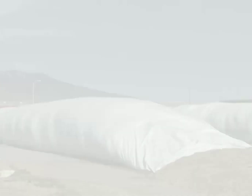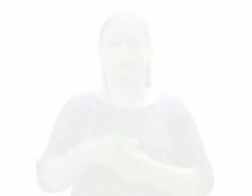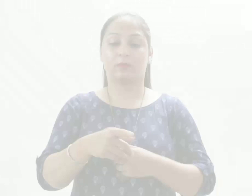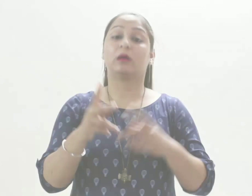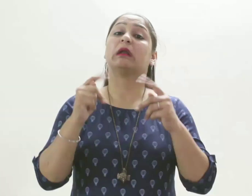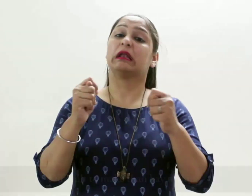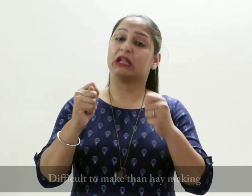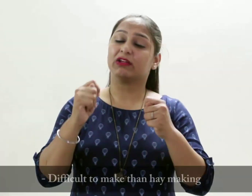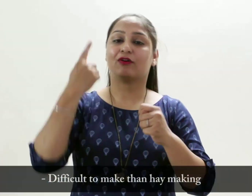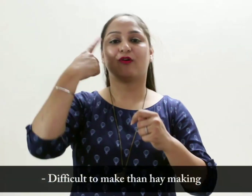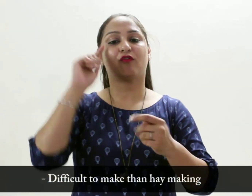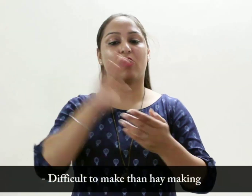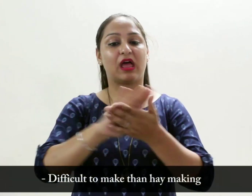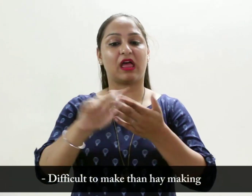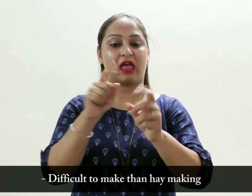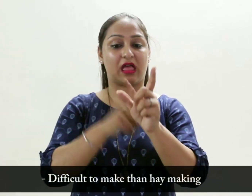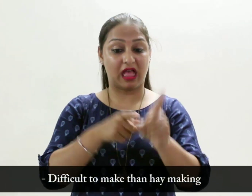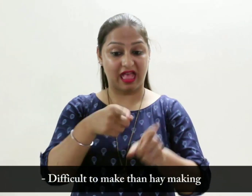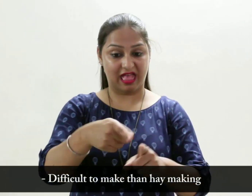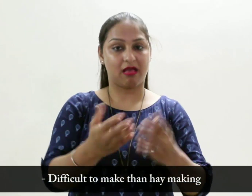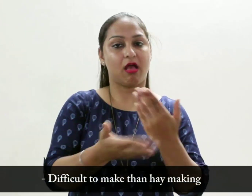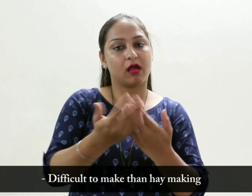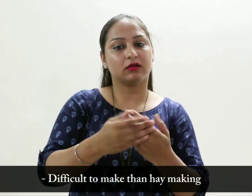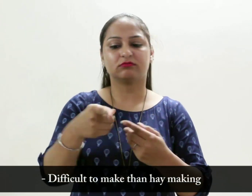घास बनाने की तुलना में बनाना मुश्किल है।